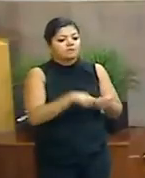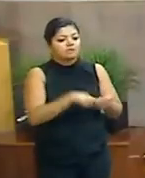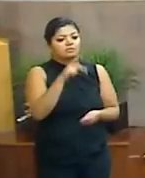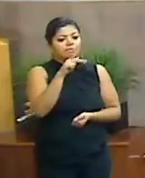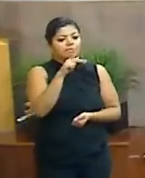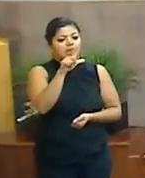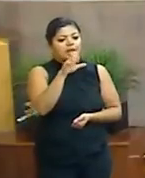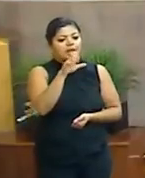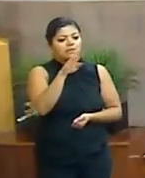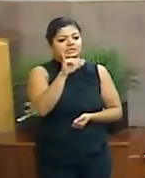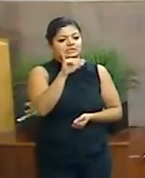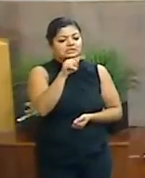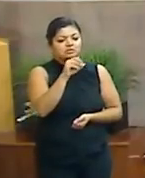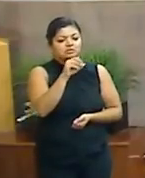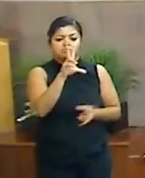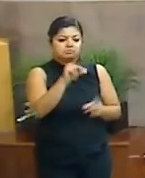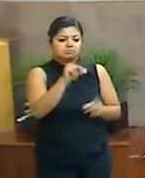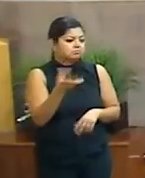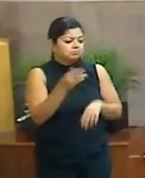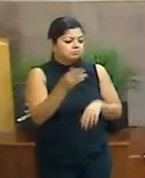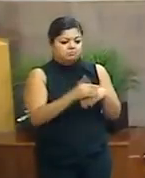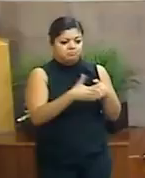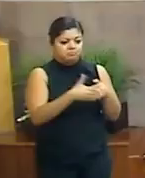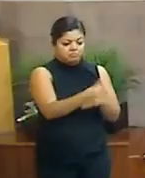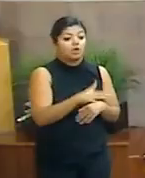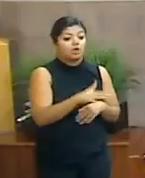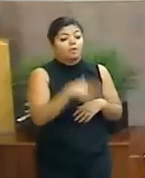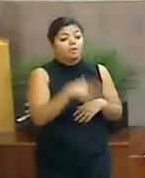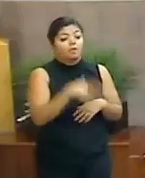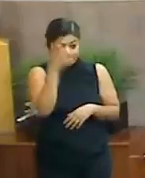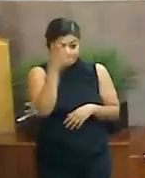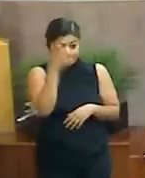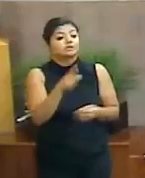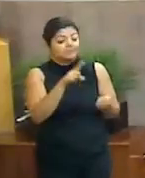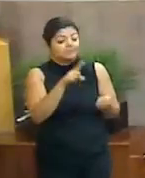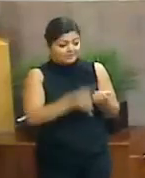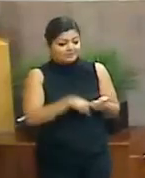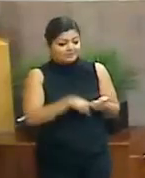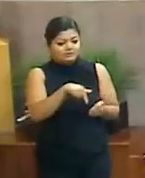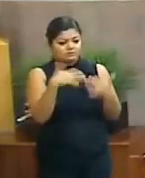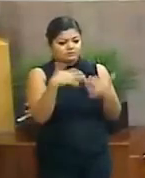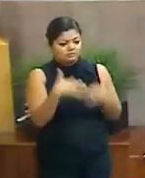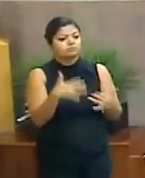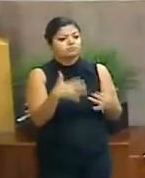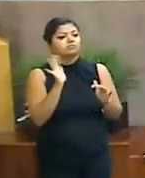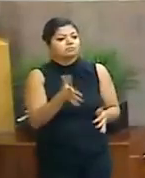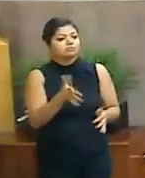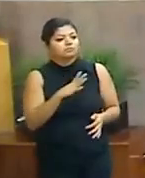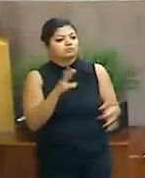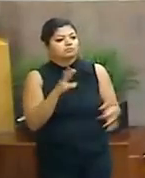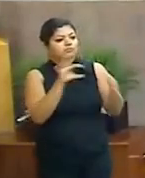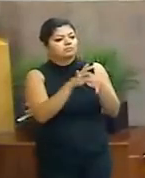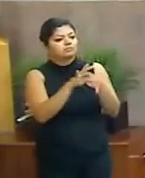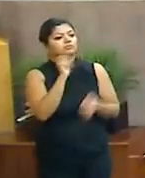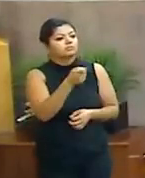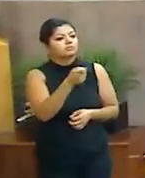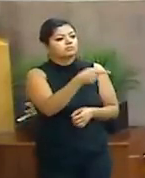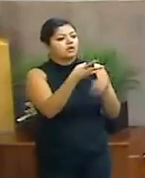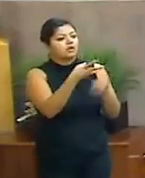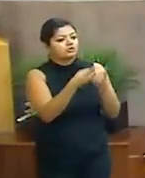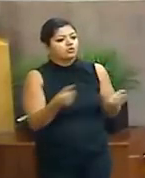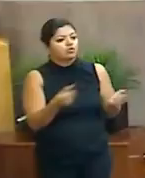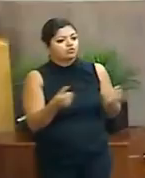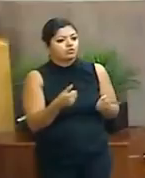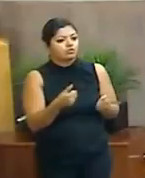es en virtud de ello se estima que en el caso de esta sala se encuentra vinculada a lo que se resolvió